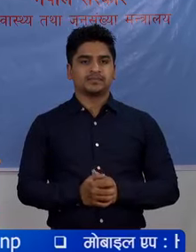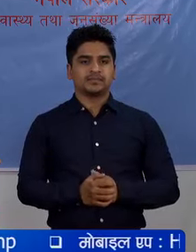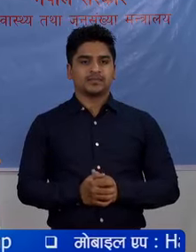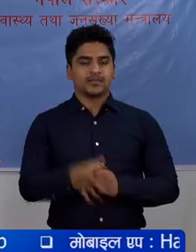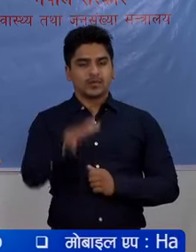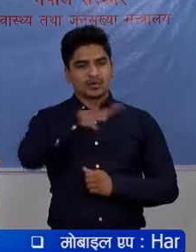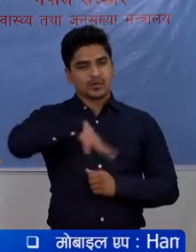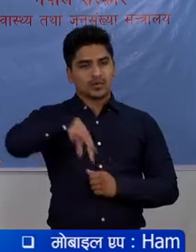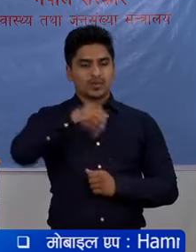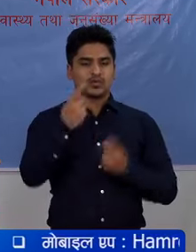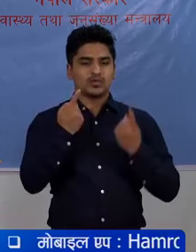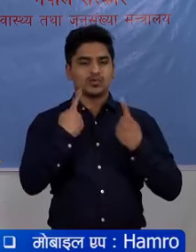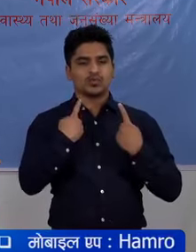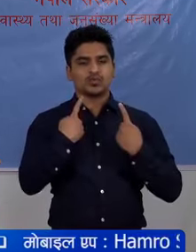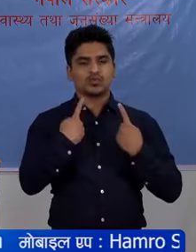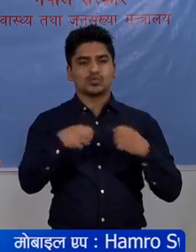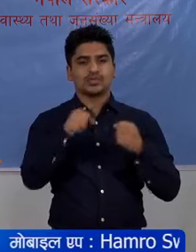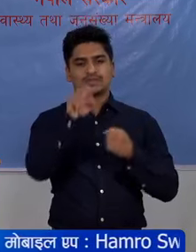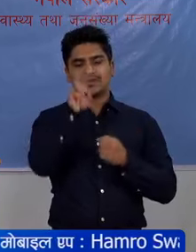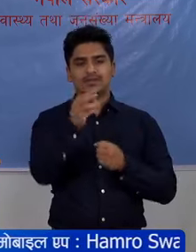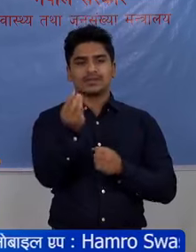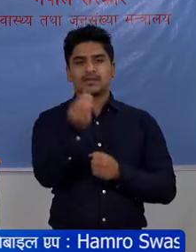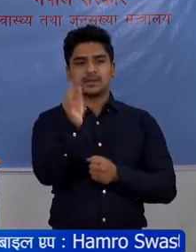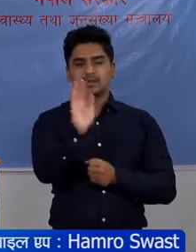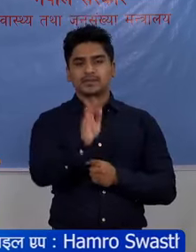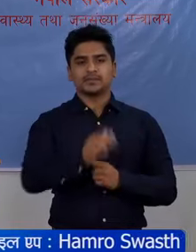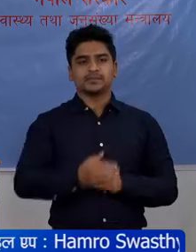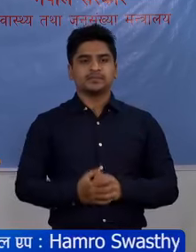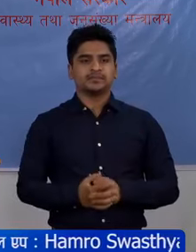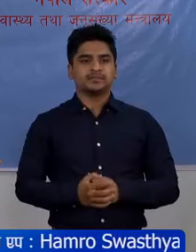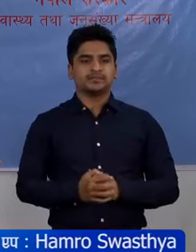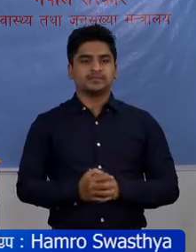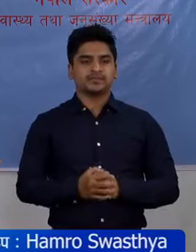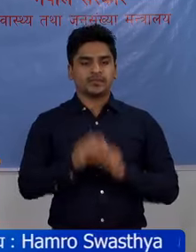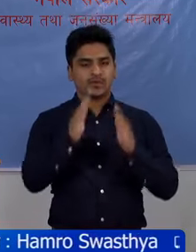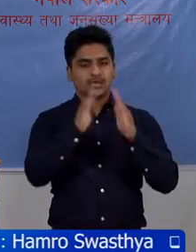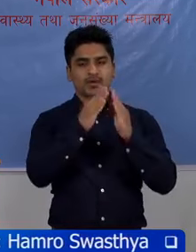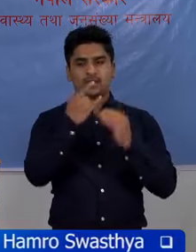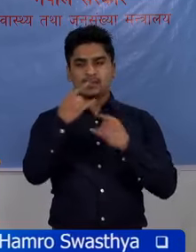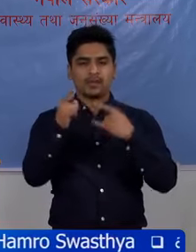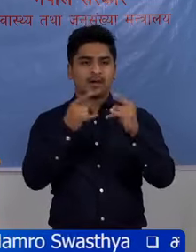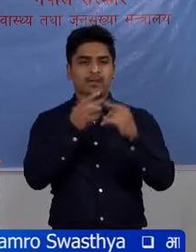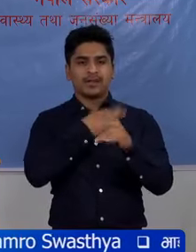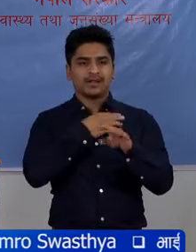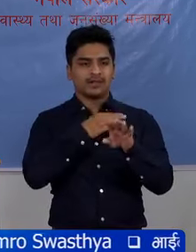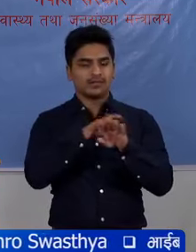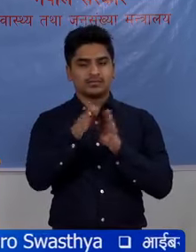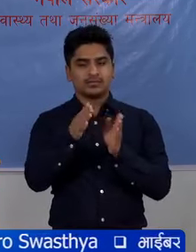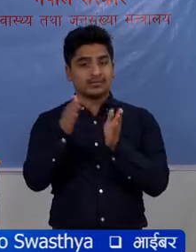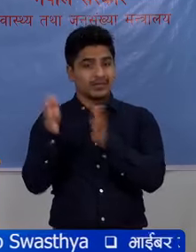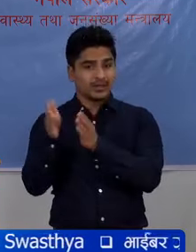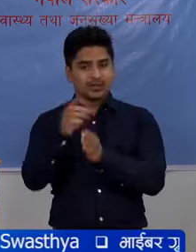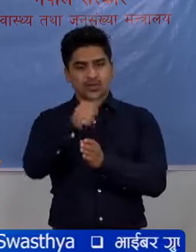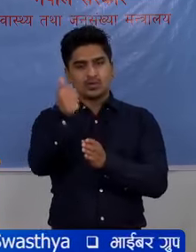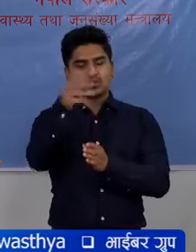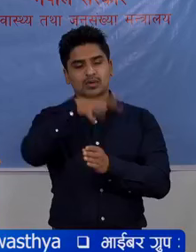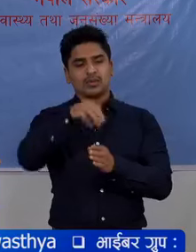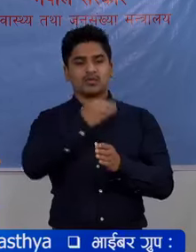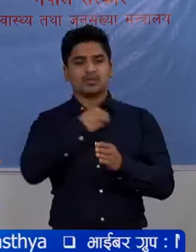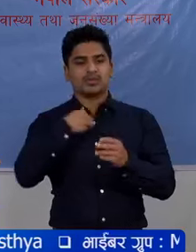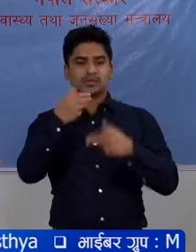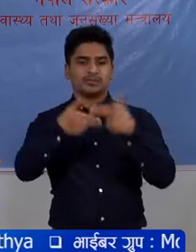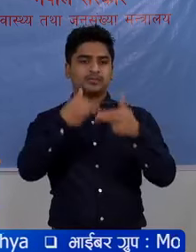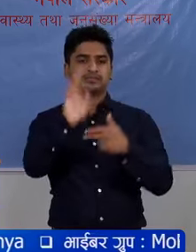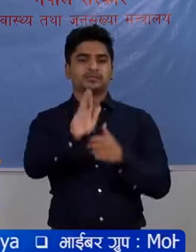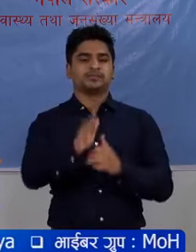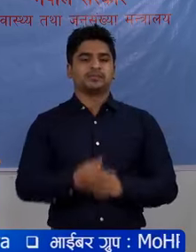सबय को स्वास्थे इस्तिती सामान ने छा गरफरकीनु बहे का बाहेक सबय जाना उपचार मा हुनों